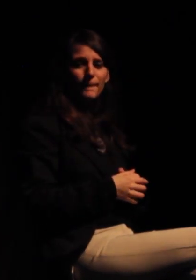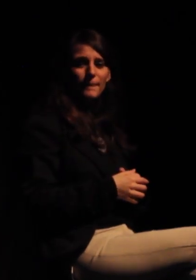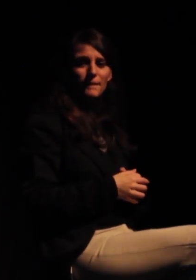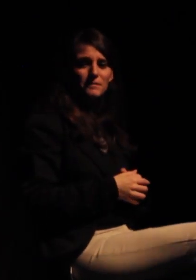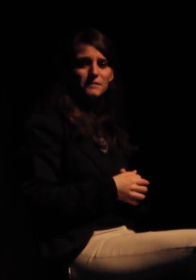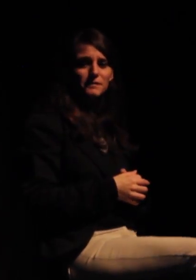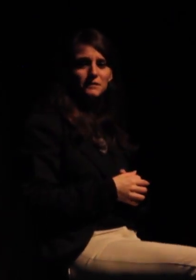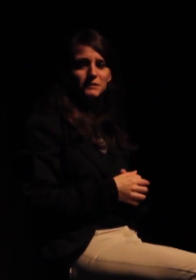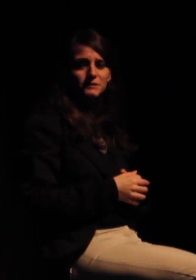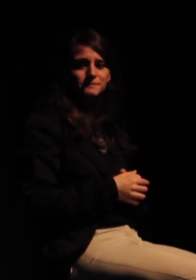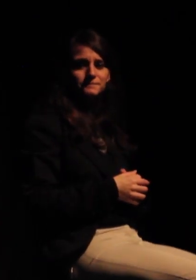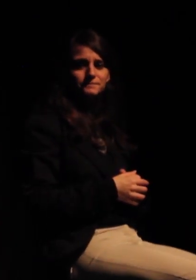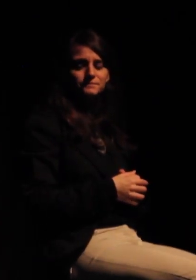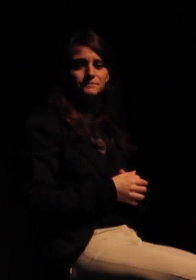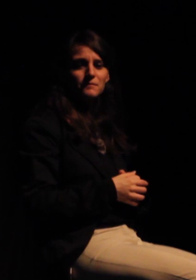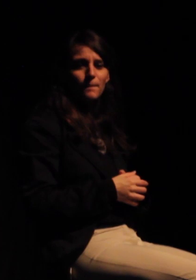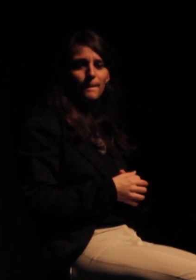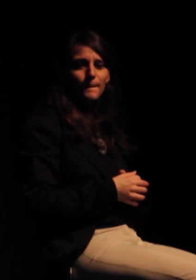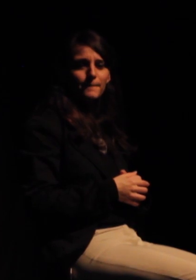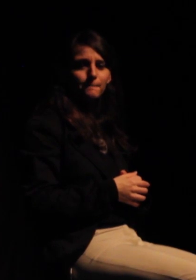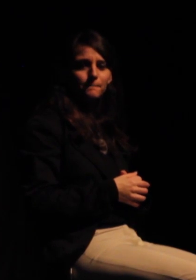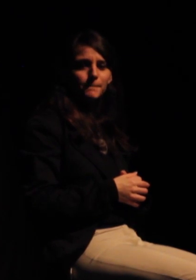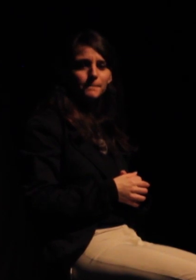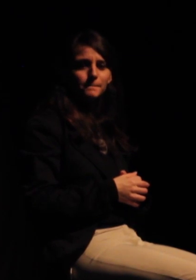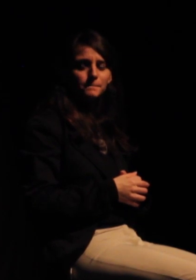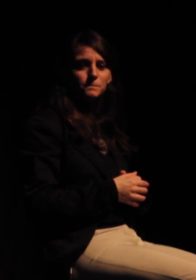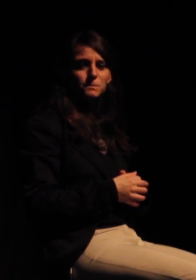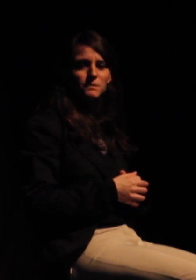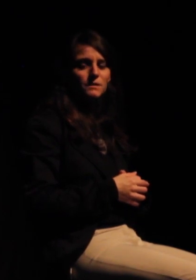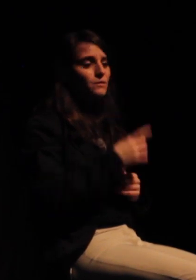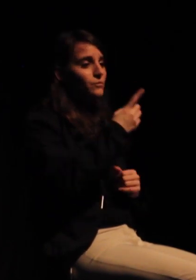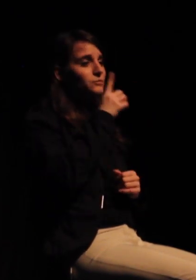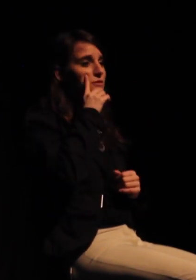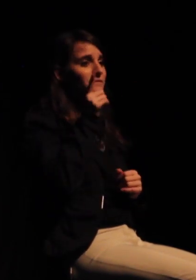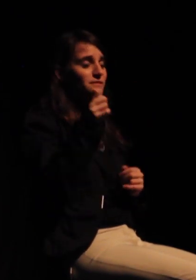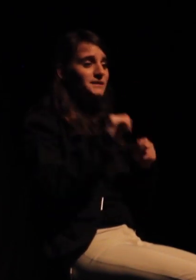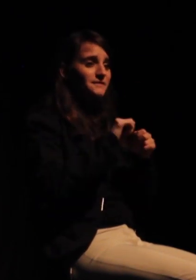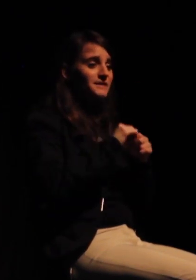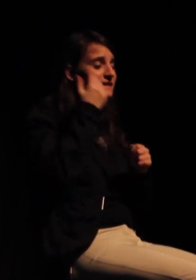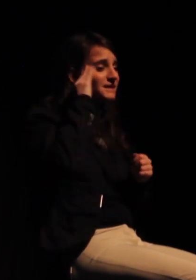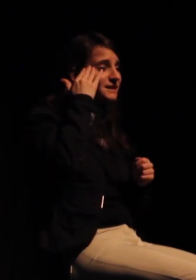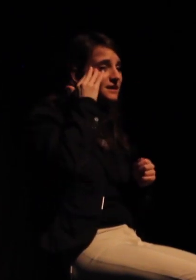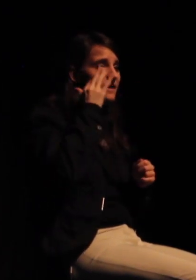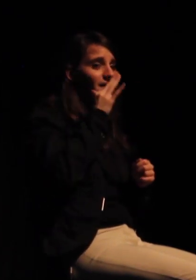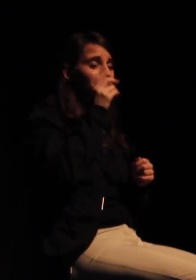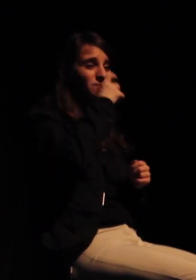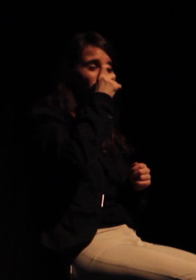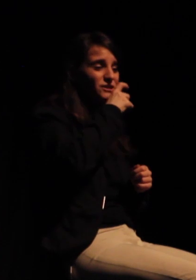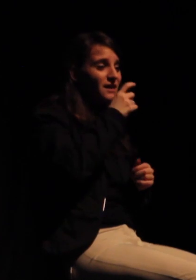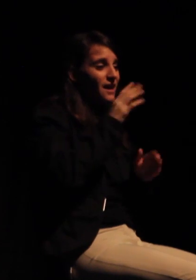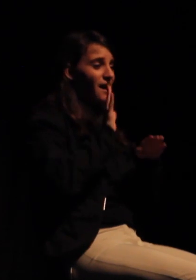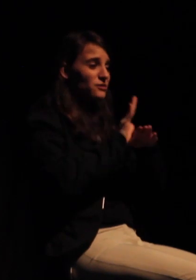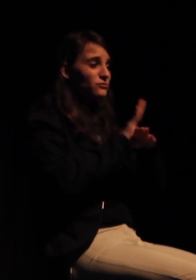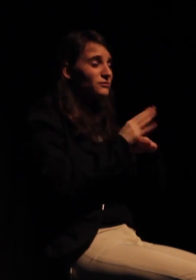Eu nunca me esqueço desses pequenos diálogos. Ela disse, um dia você vai entender que a fantasia nos ajuda